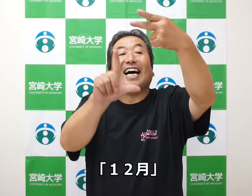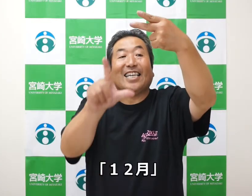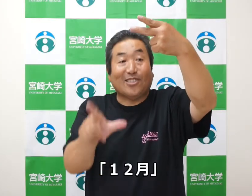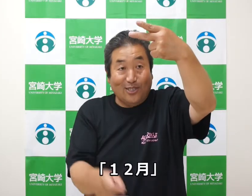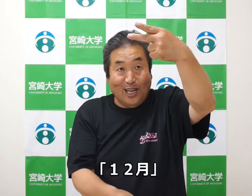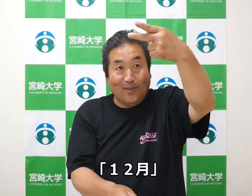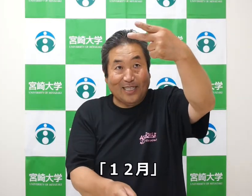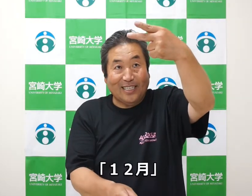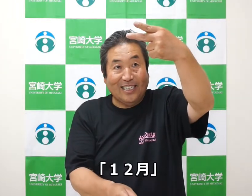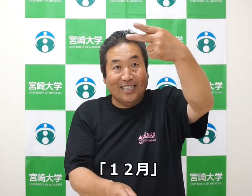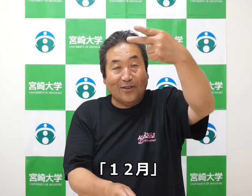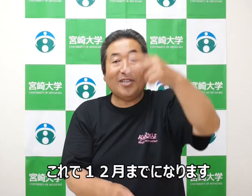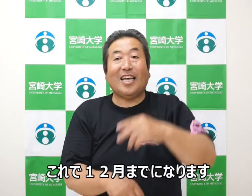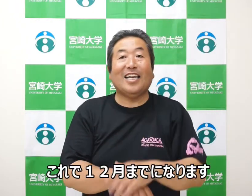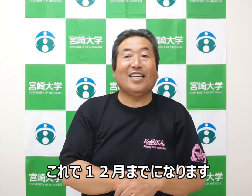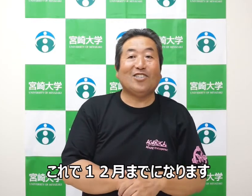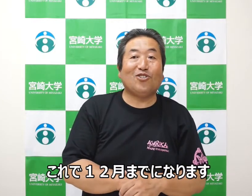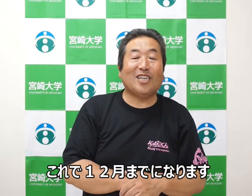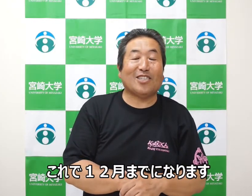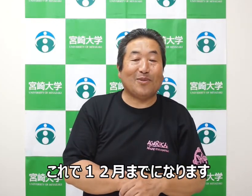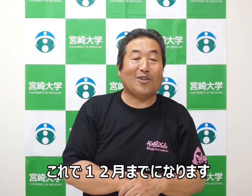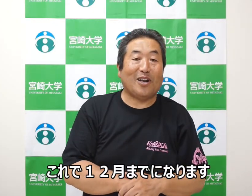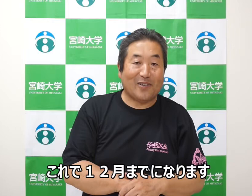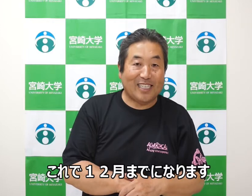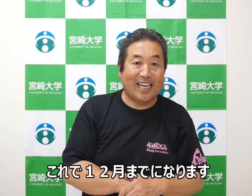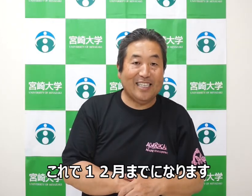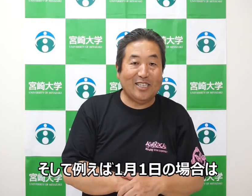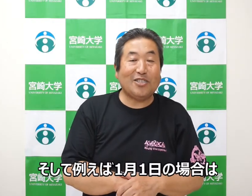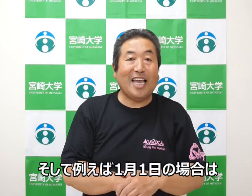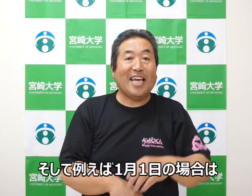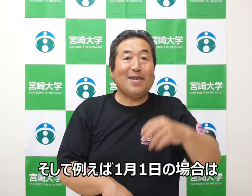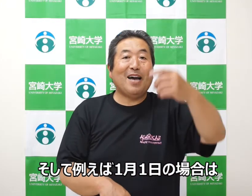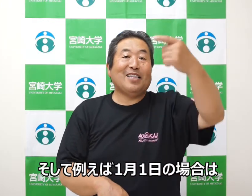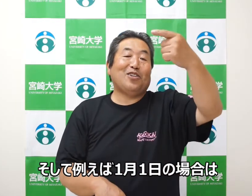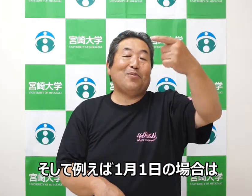12月ってなります。これで12月までの表し方。そして今、例えば、